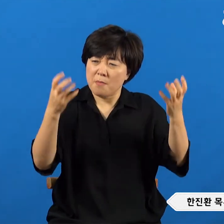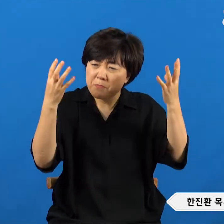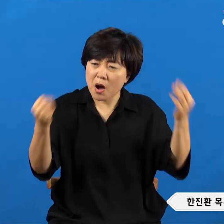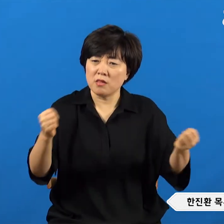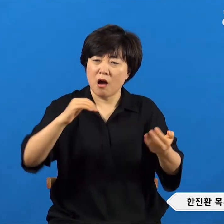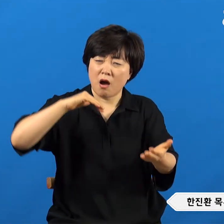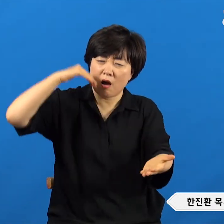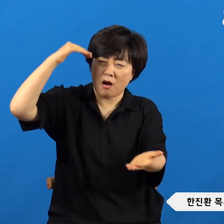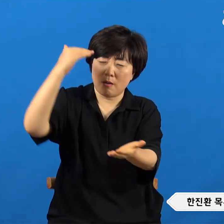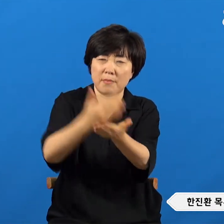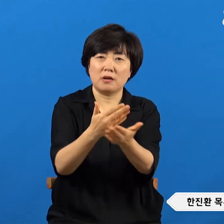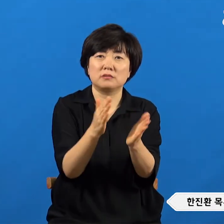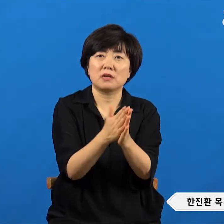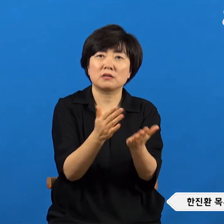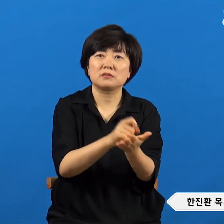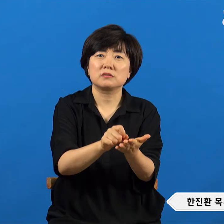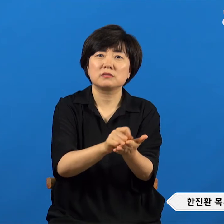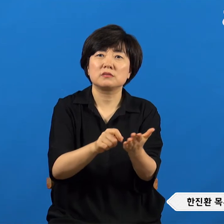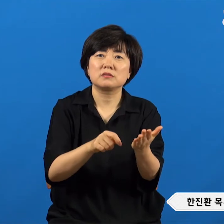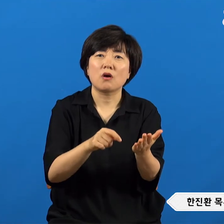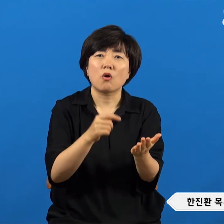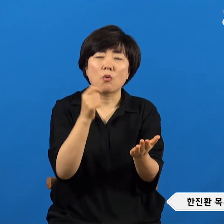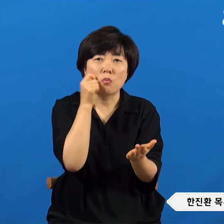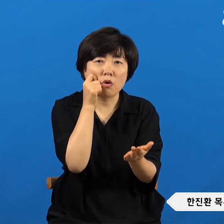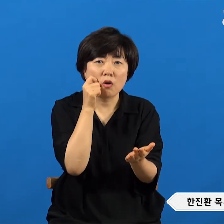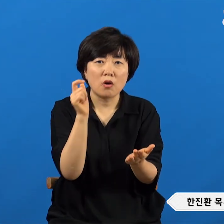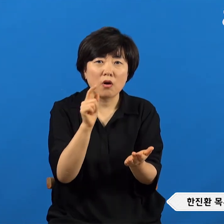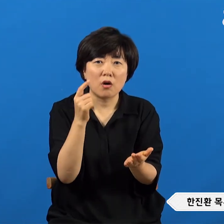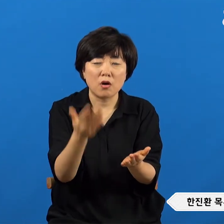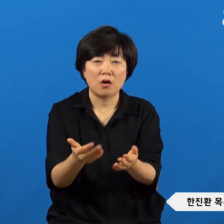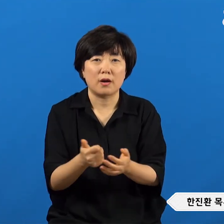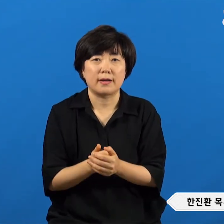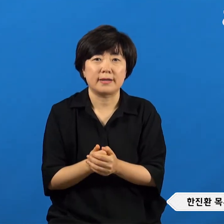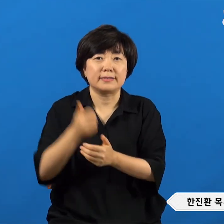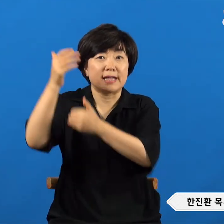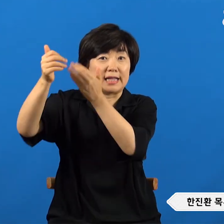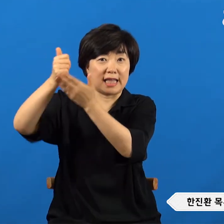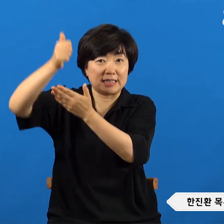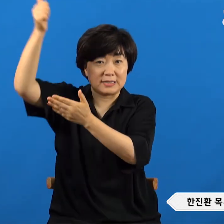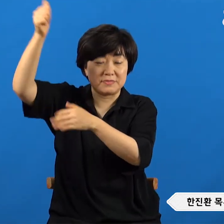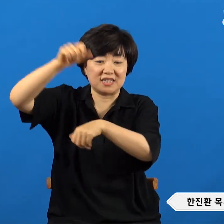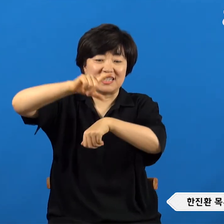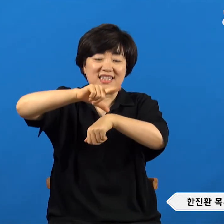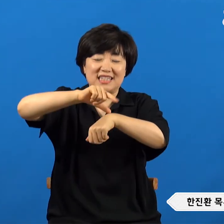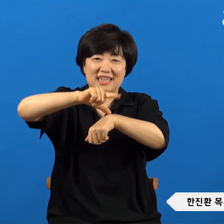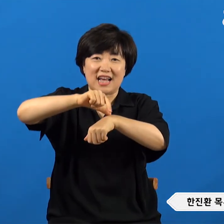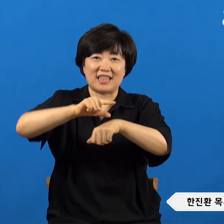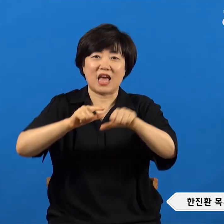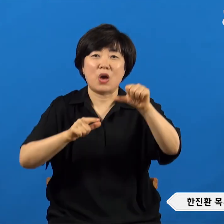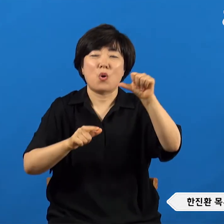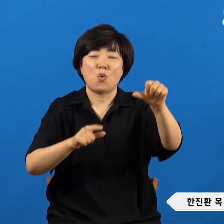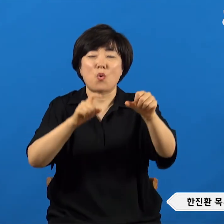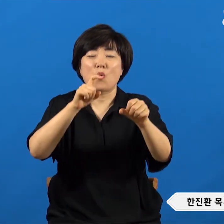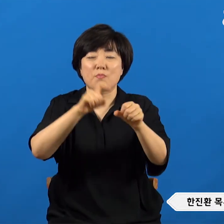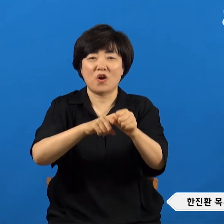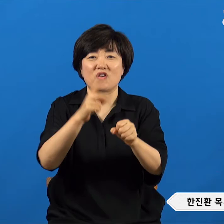저수를 집필을 할 수가 있었을까? 하나님이 시간에 오병이어를 주신 것입니다.